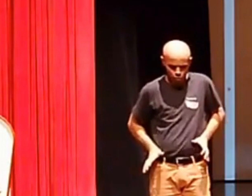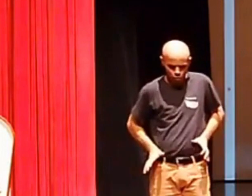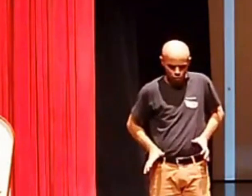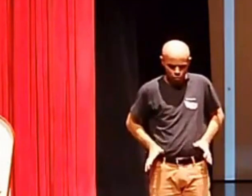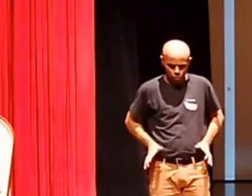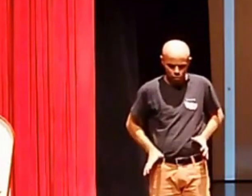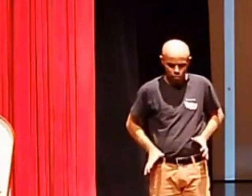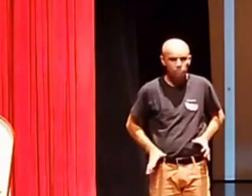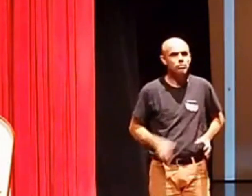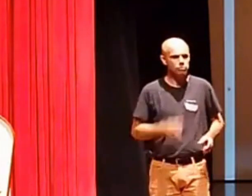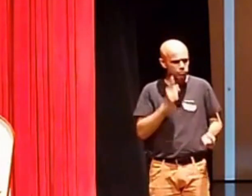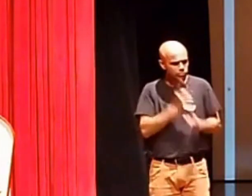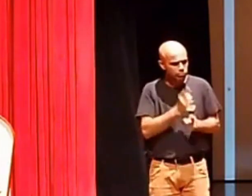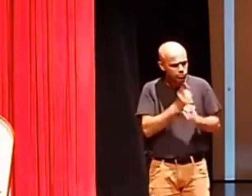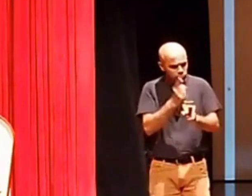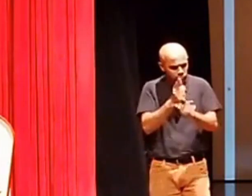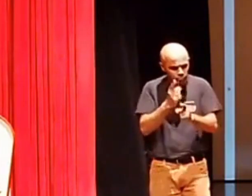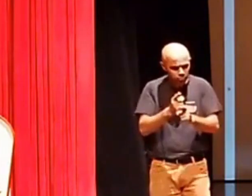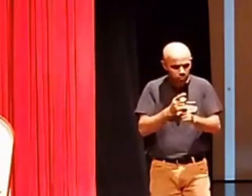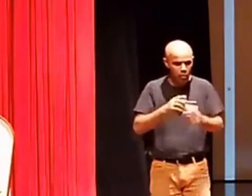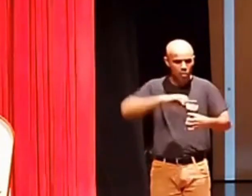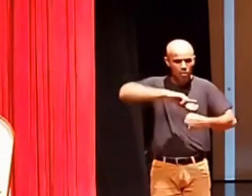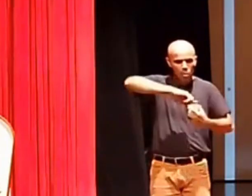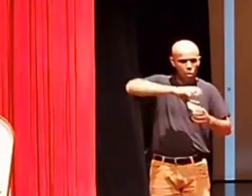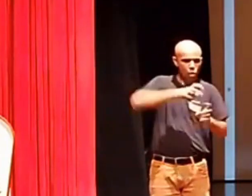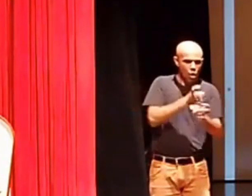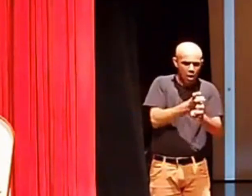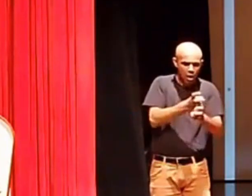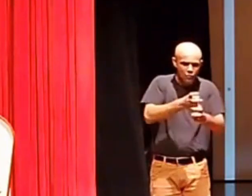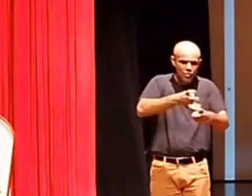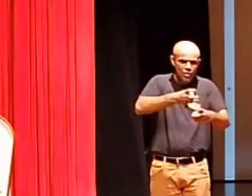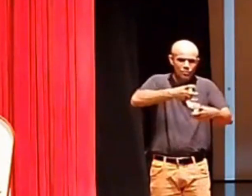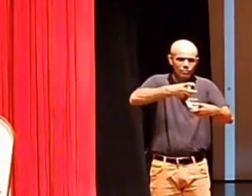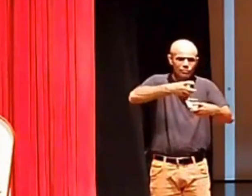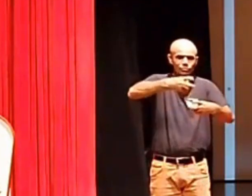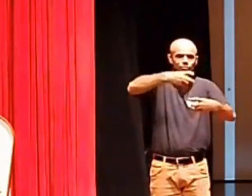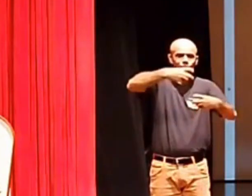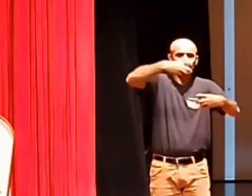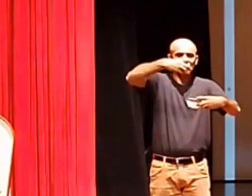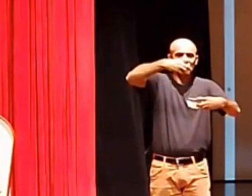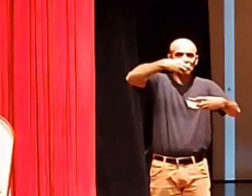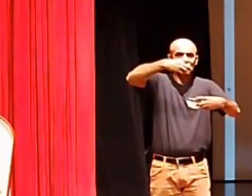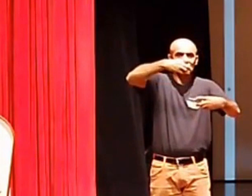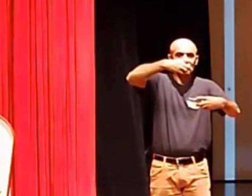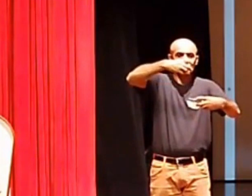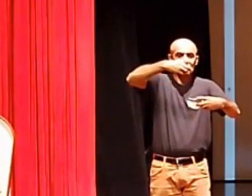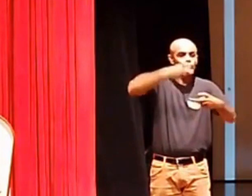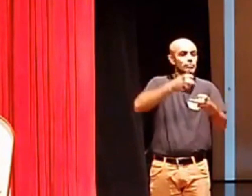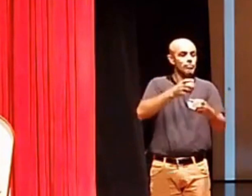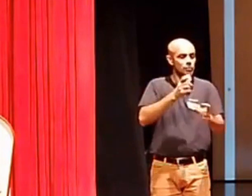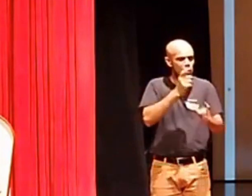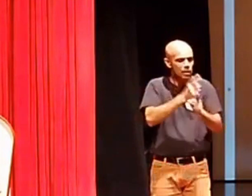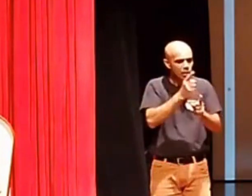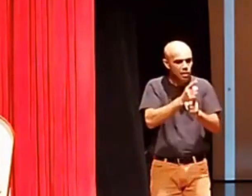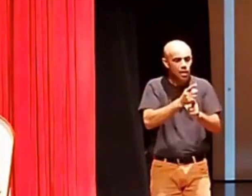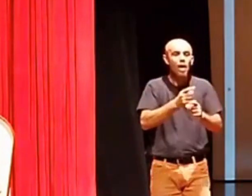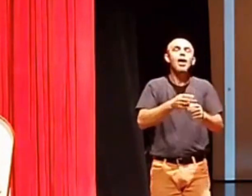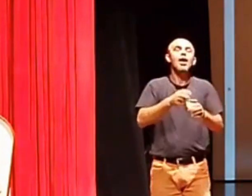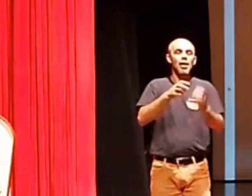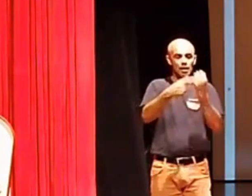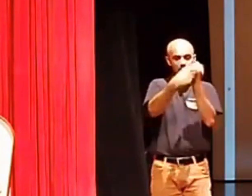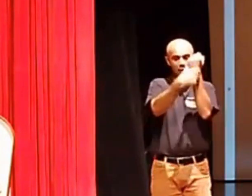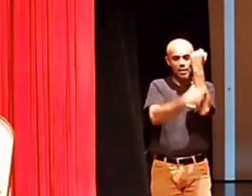que a outra, porque ela vai rodando as vértebras em acunhamento. Então a coluna ela